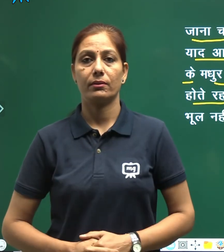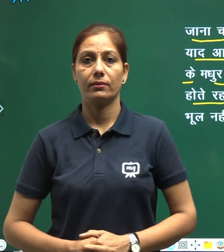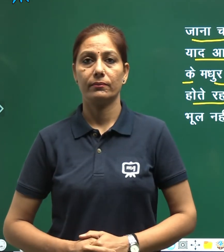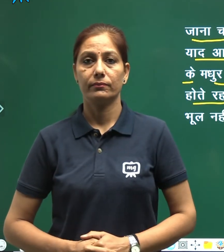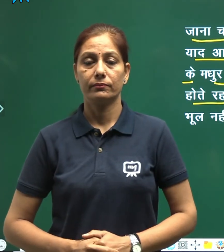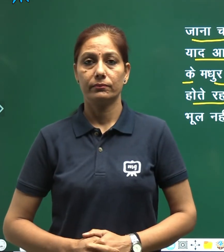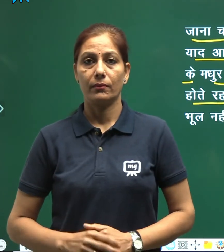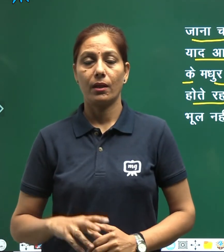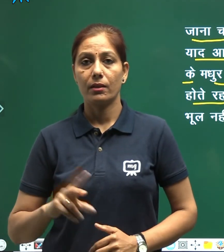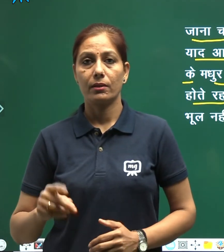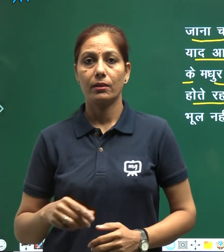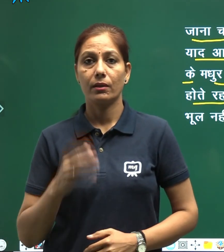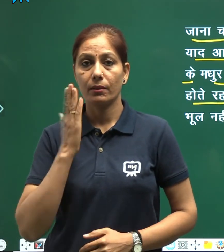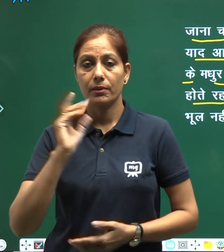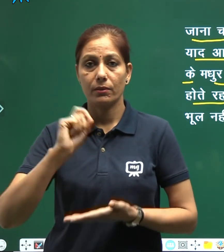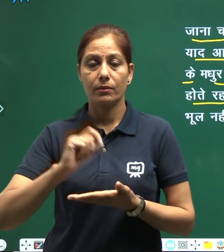अतः कवि